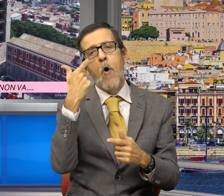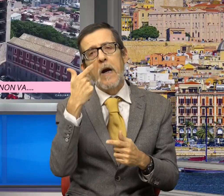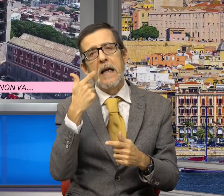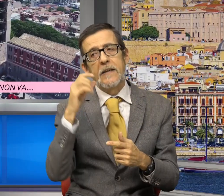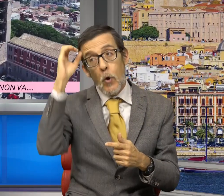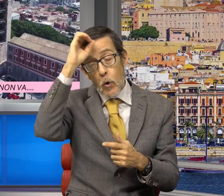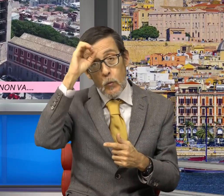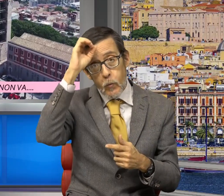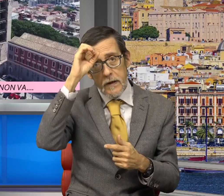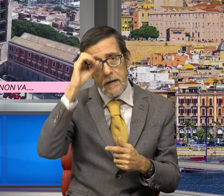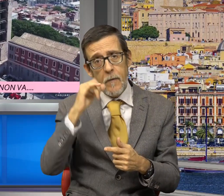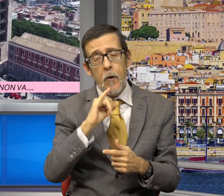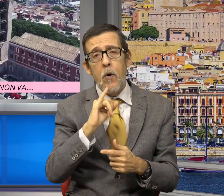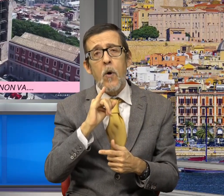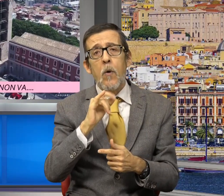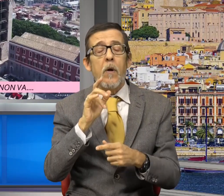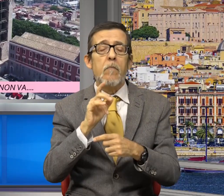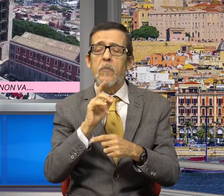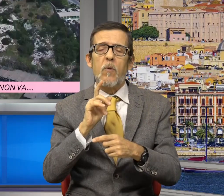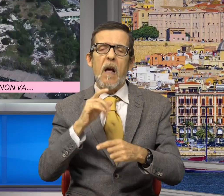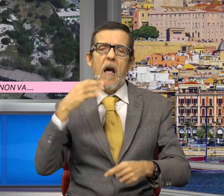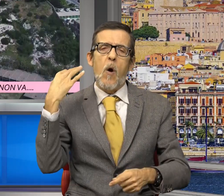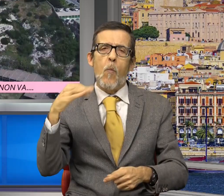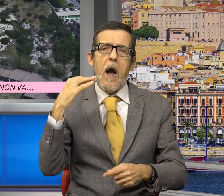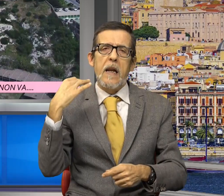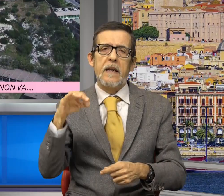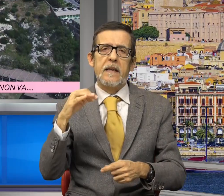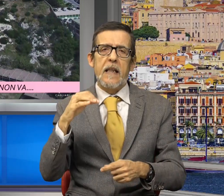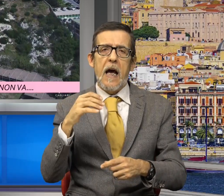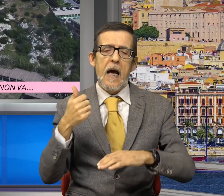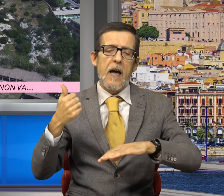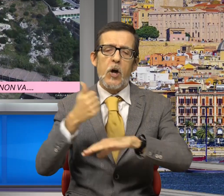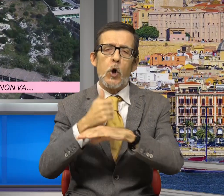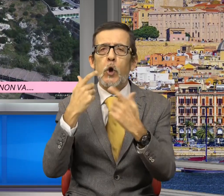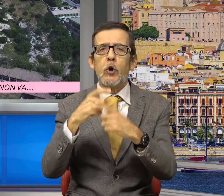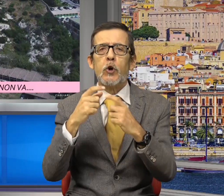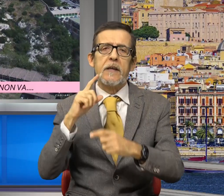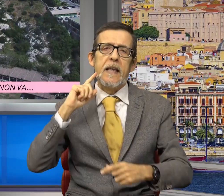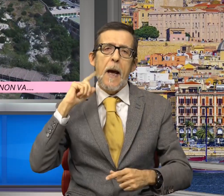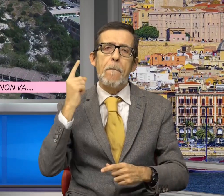che le farebbe fare il salto di qualità e annoverarla tra le città più belle e vivaci del bacino del